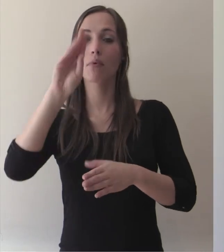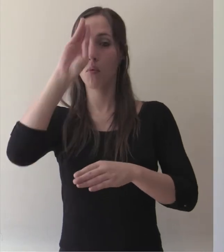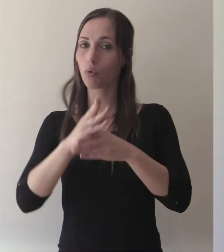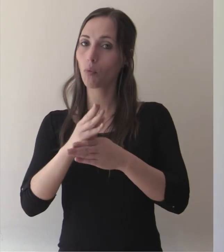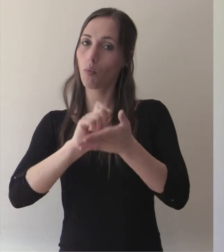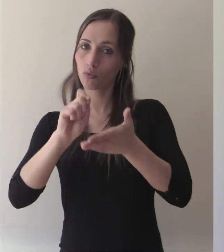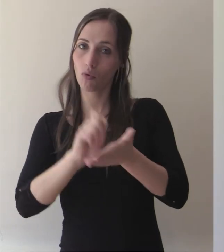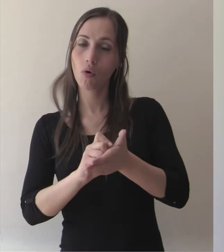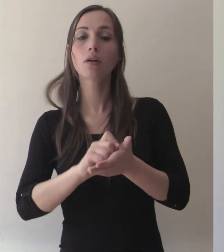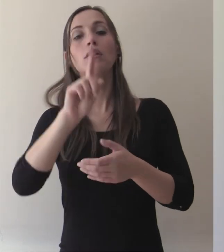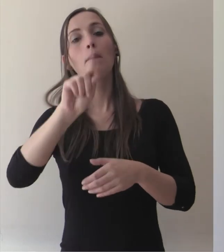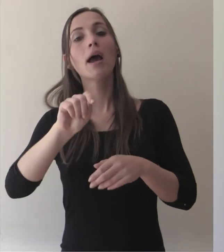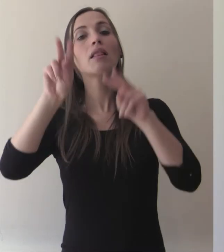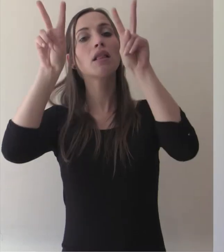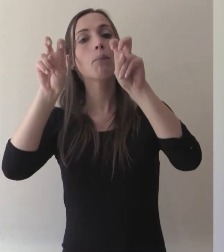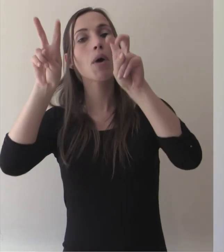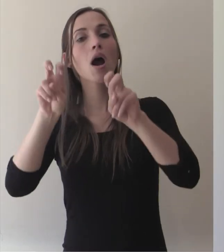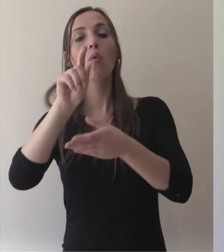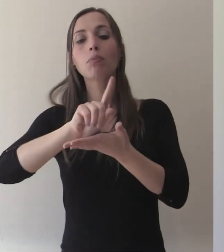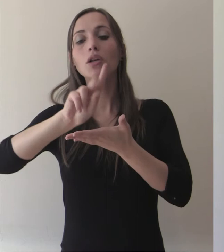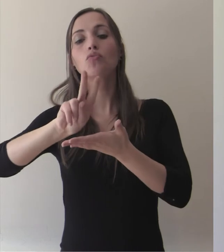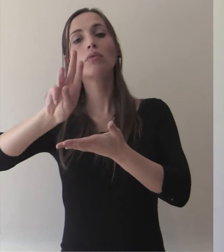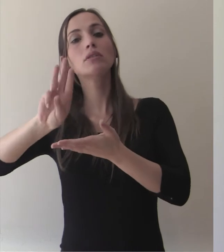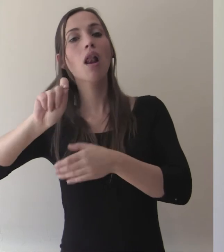cota representa, assim, a morada dos livros.